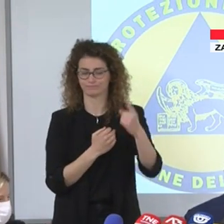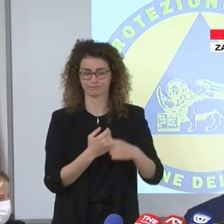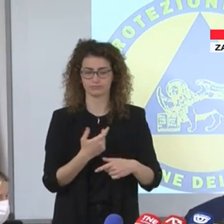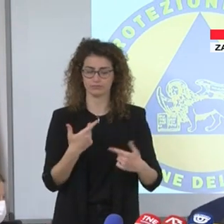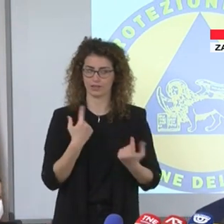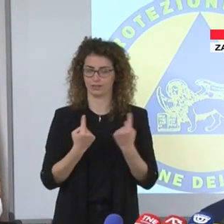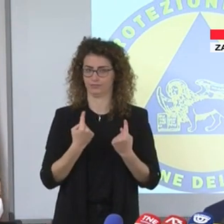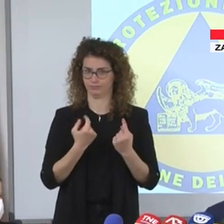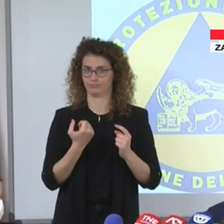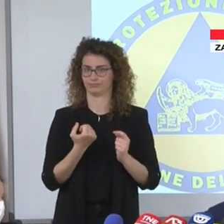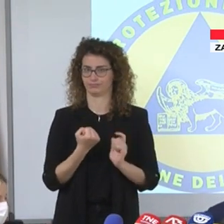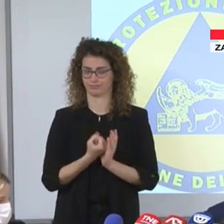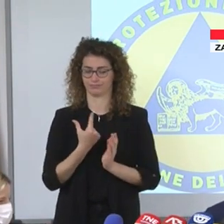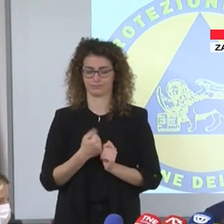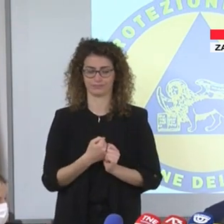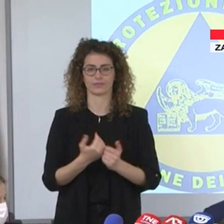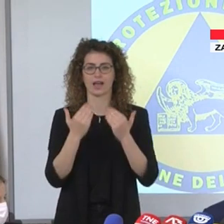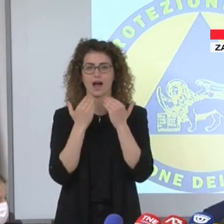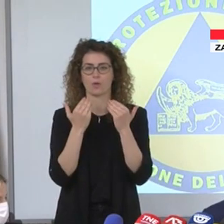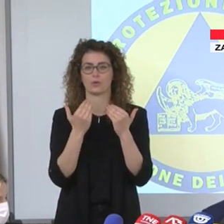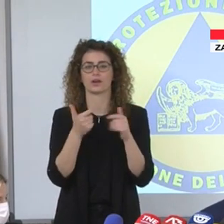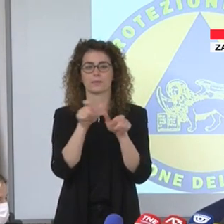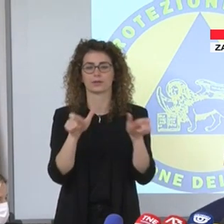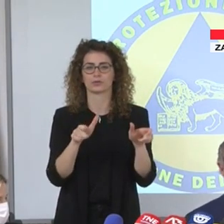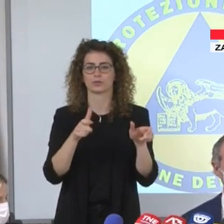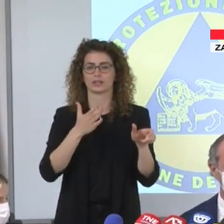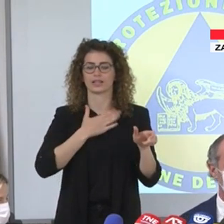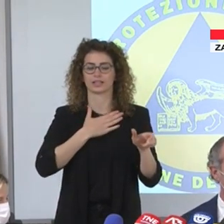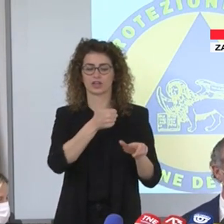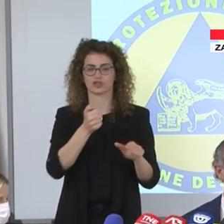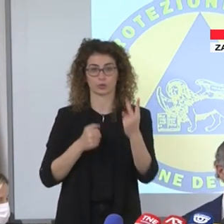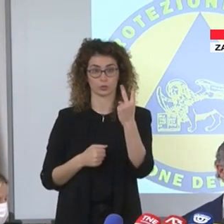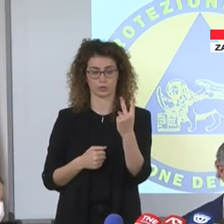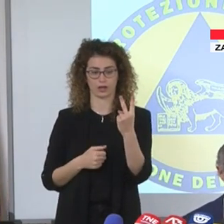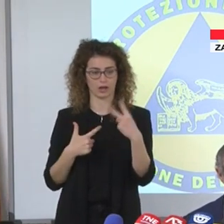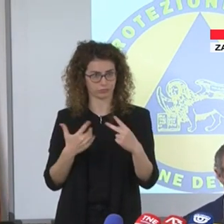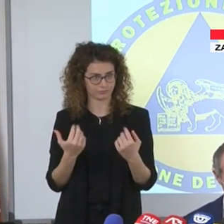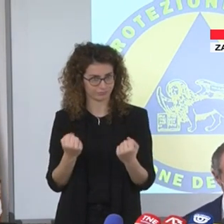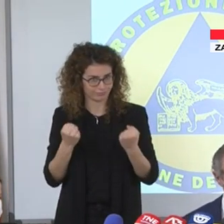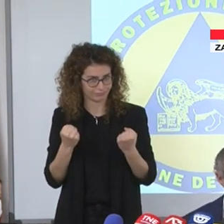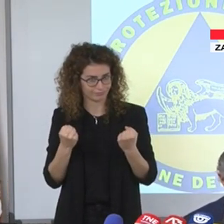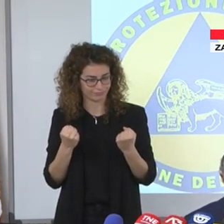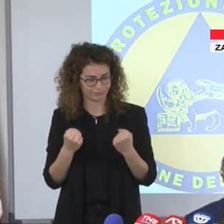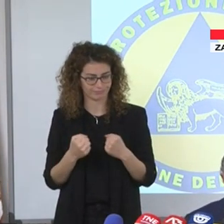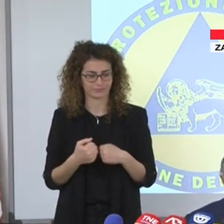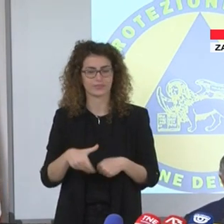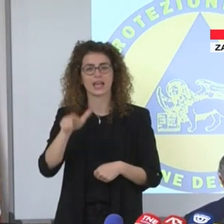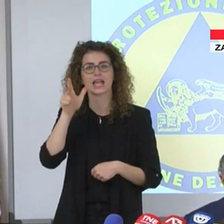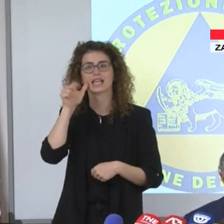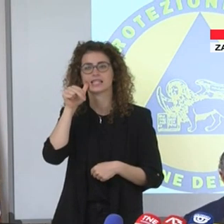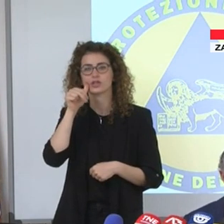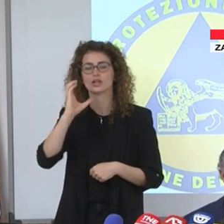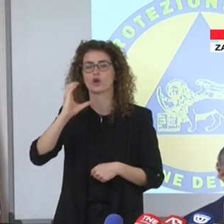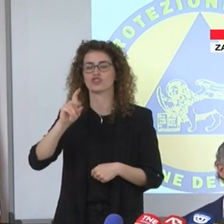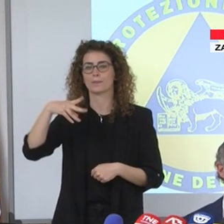roba seria oggi. Facciamo gli auguri a due centenari. Ciao, tenetevi duro. Alla signora